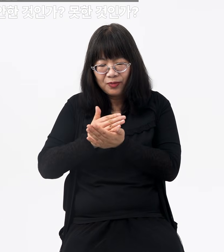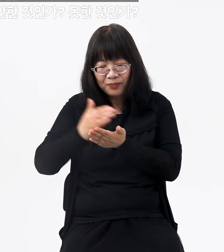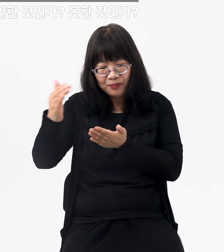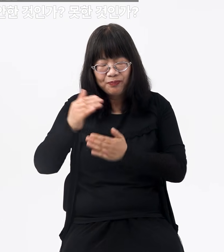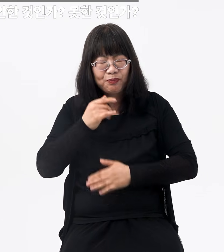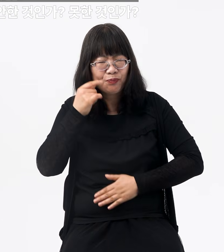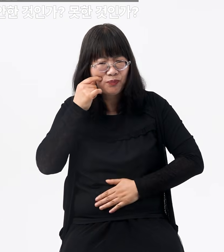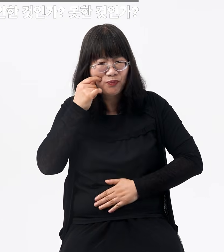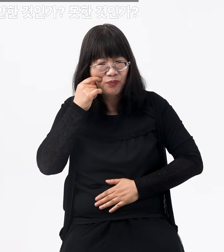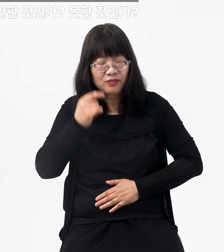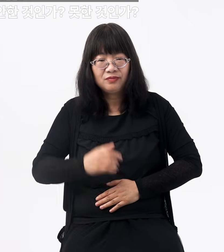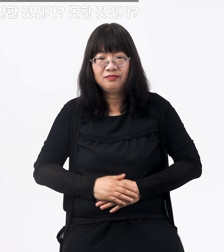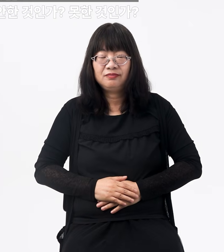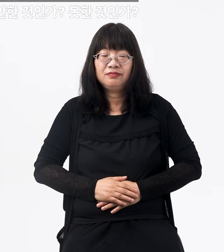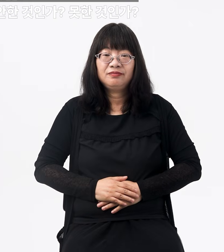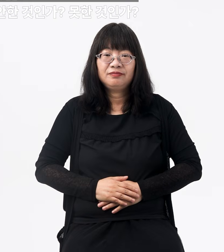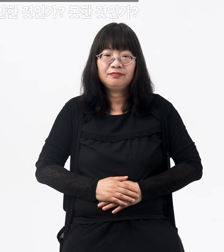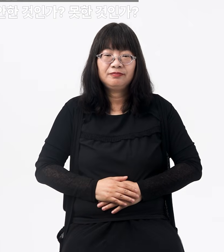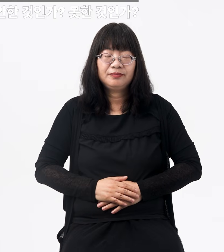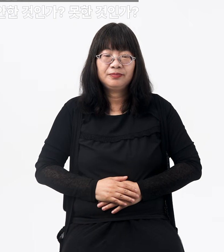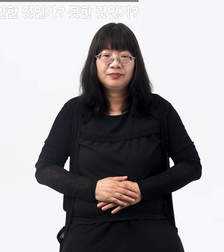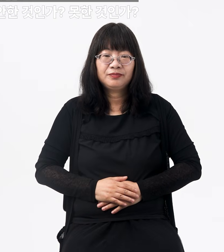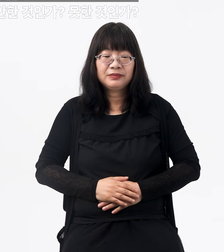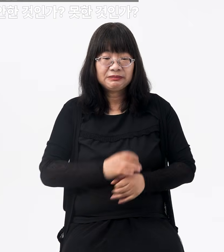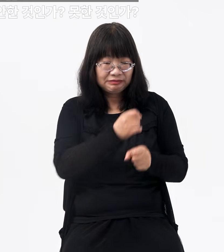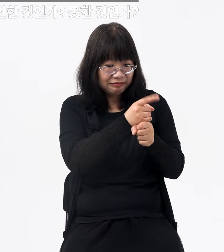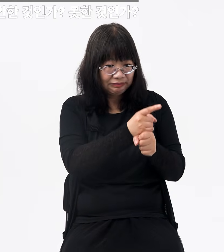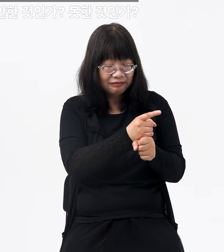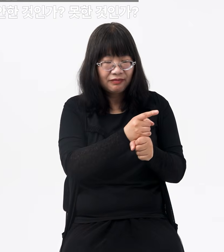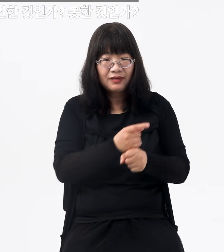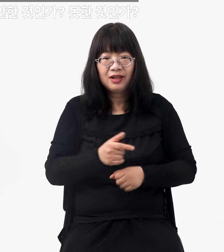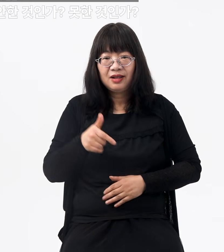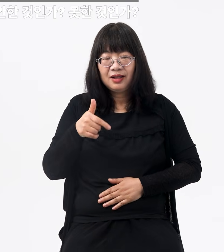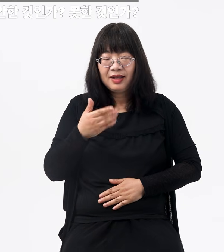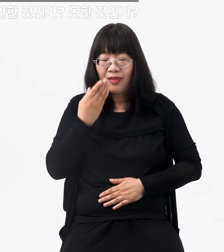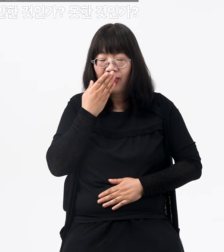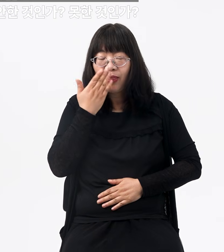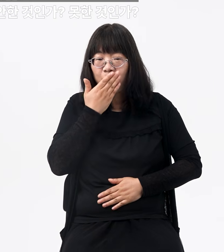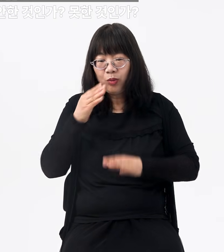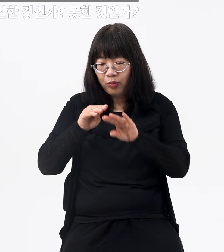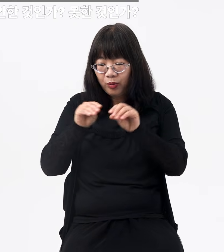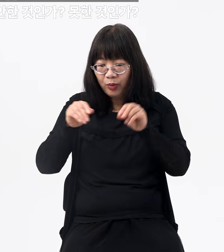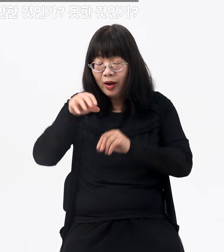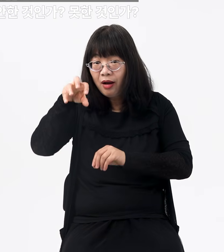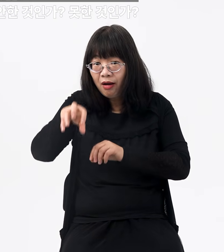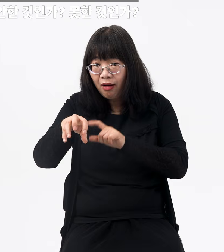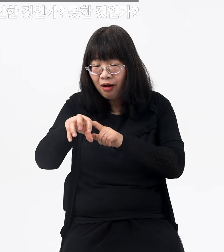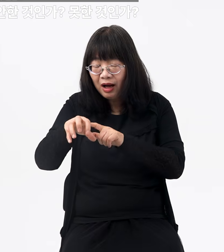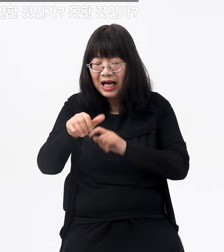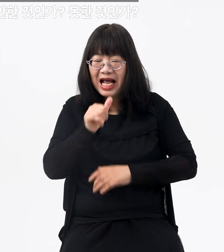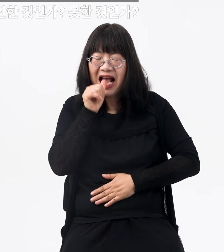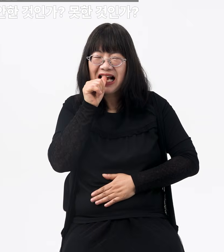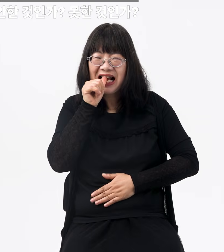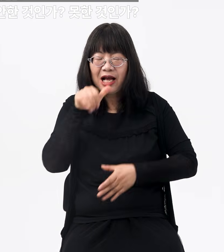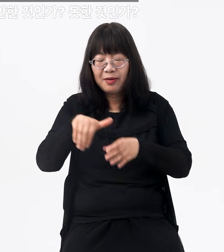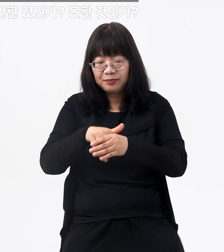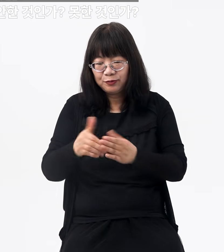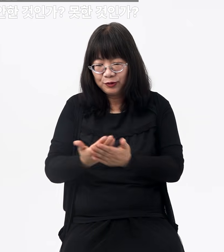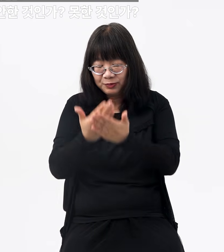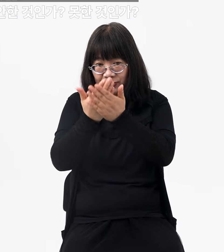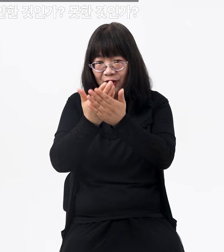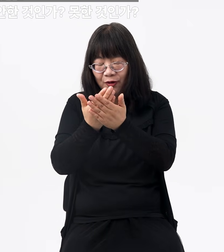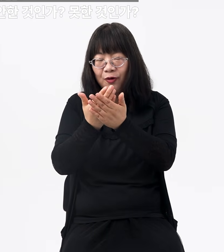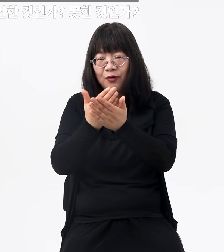못하였으며. 자, 이미 가나안은 일찍이 철기 문명을